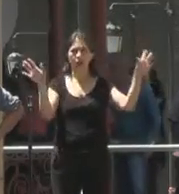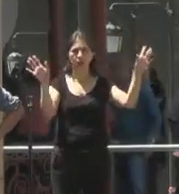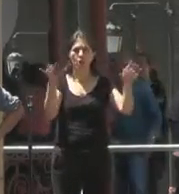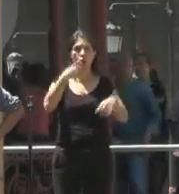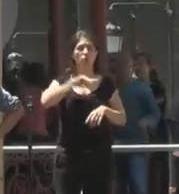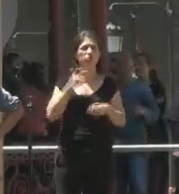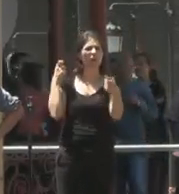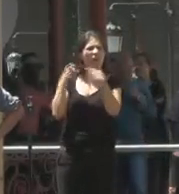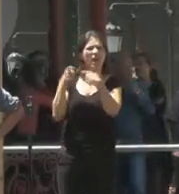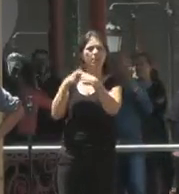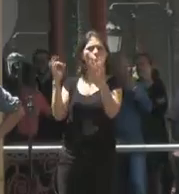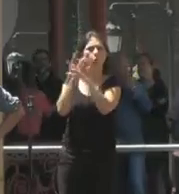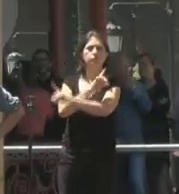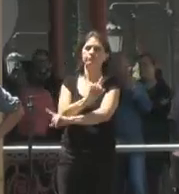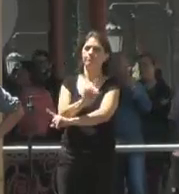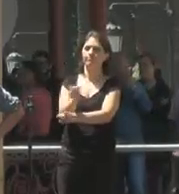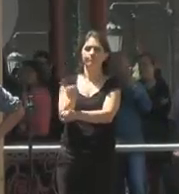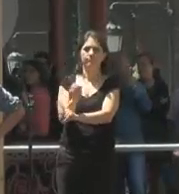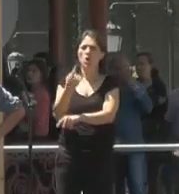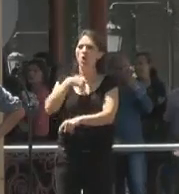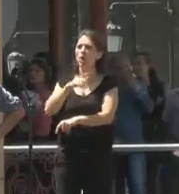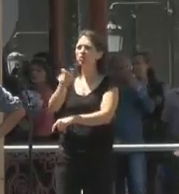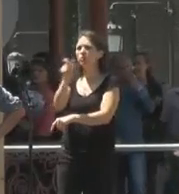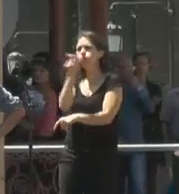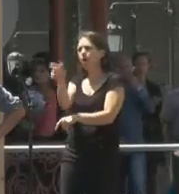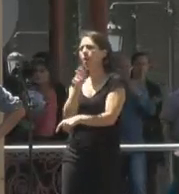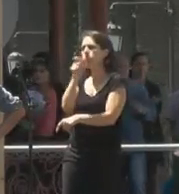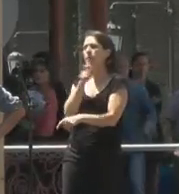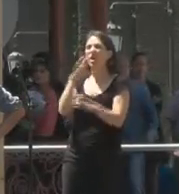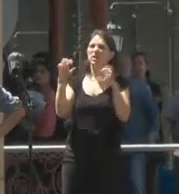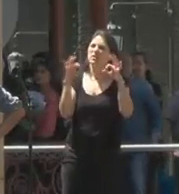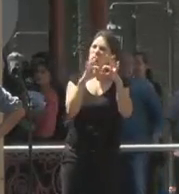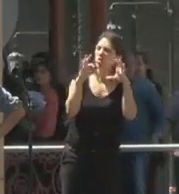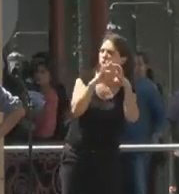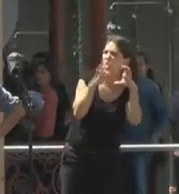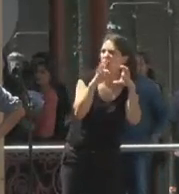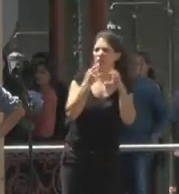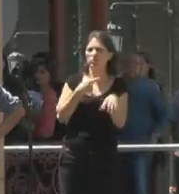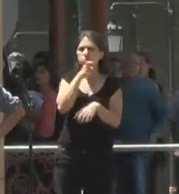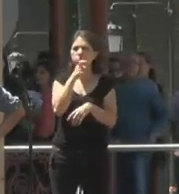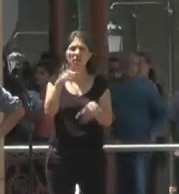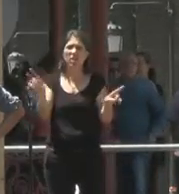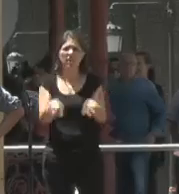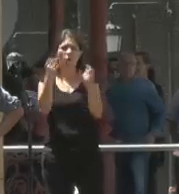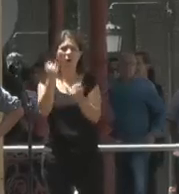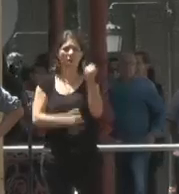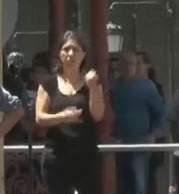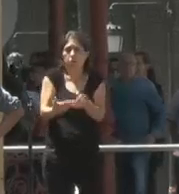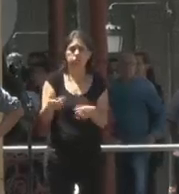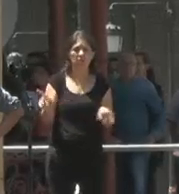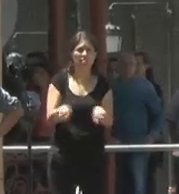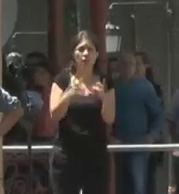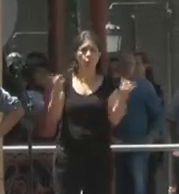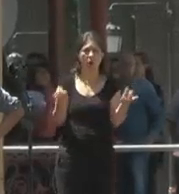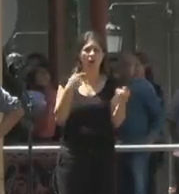equivocado el adversario, no hemos entrado en los insultos y las mentiras de Ciudadanos, básicamente porque dan igual, van a ser irrelevantes el día